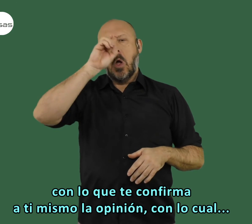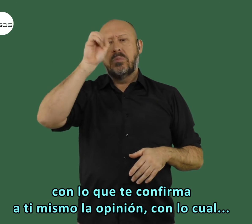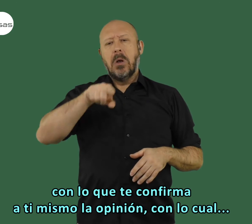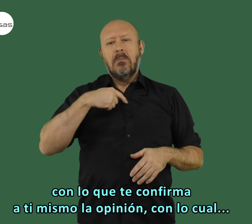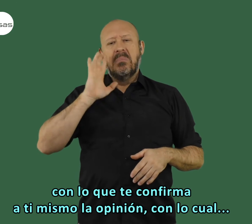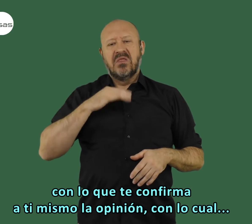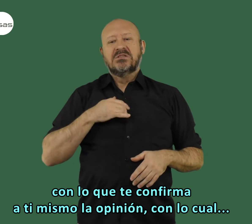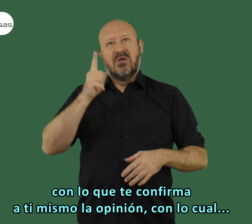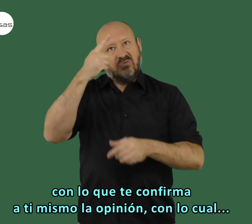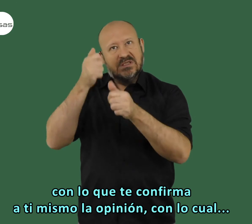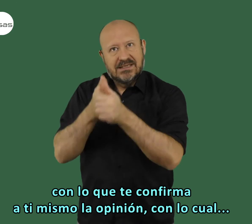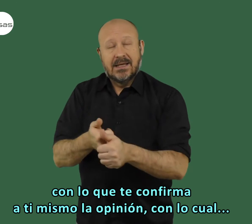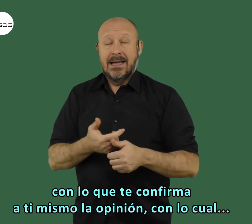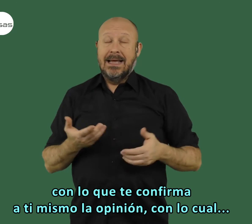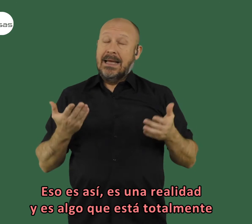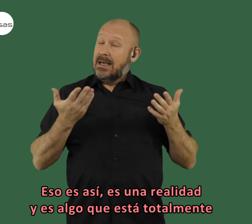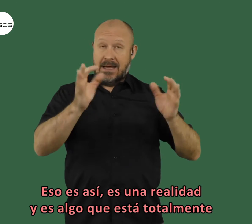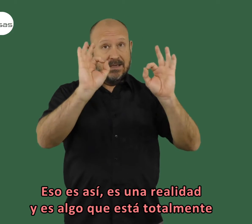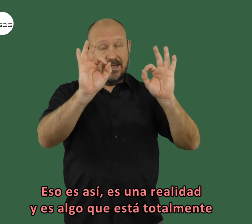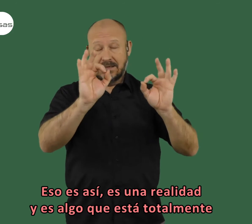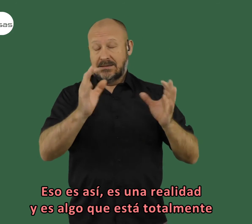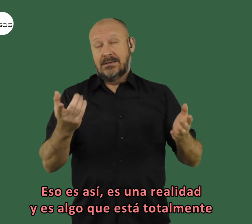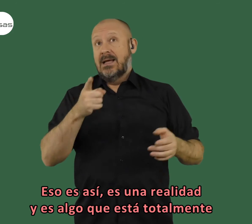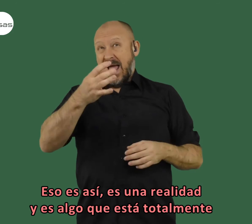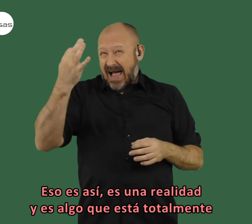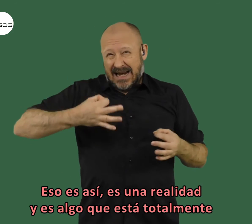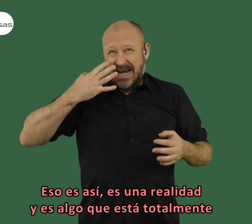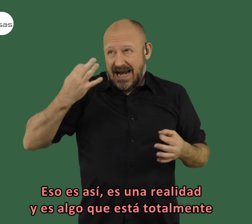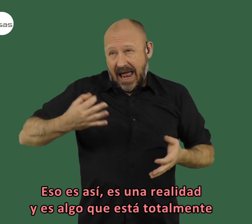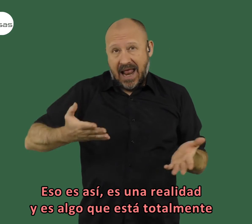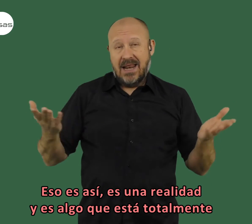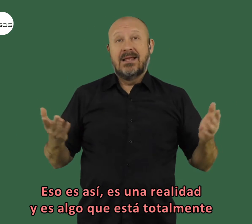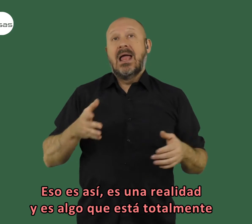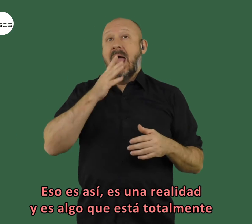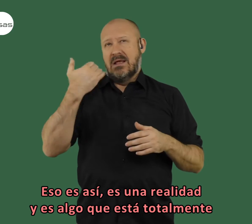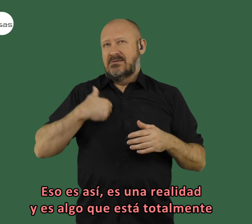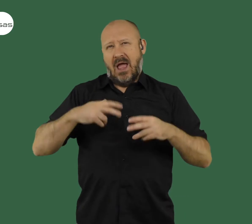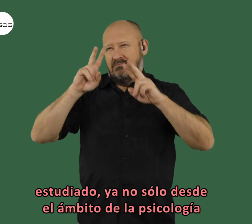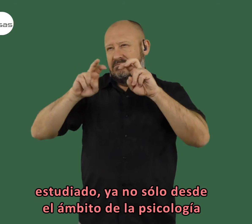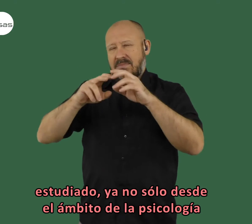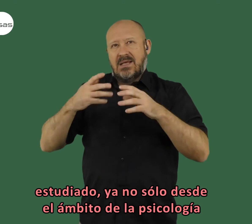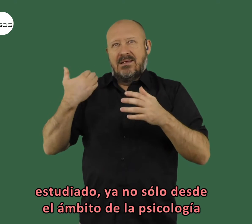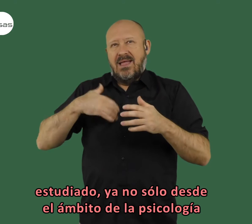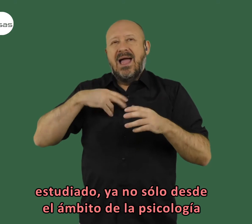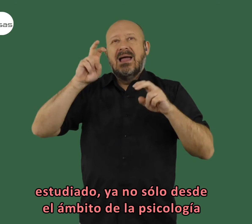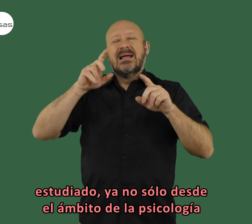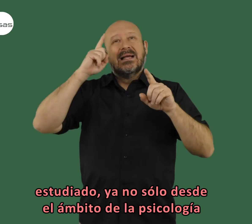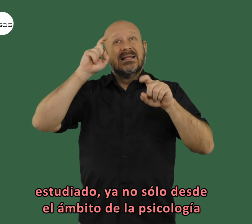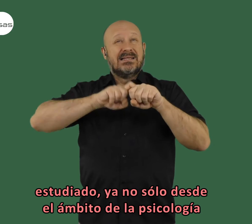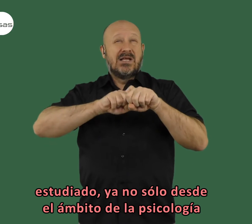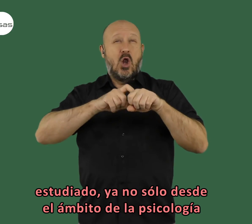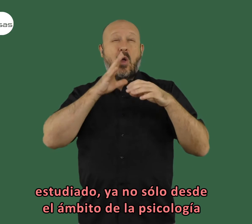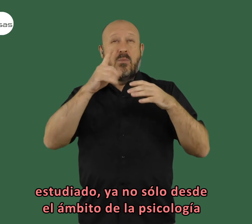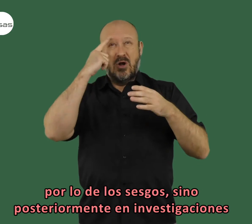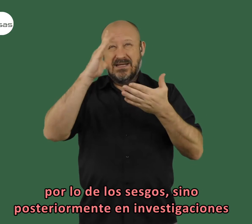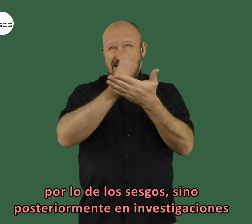ti mismo la opinión, con lo cual... Eso es así, eso es una realidad, y es algo que está totalmente estudiado, ya no solo desde el ámbito de